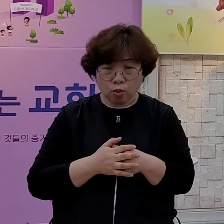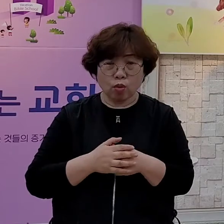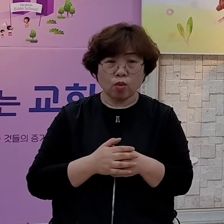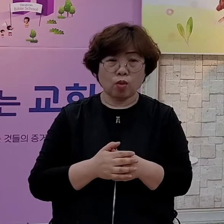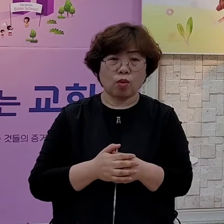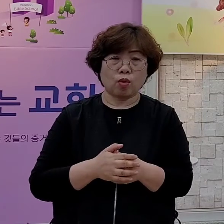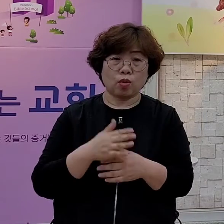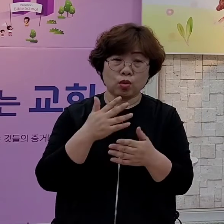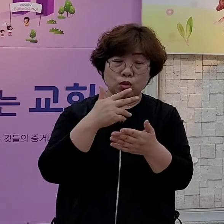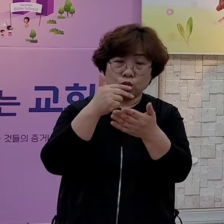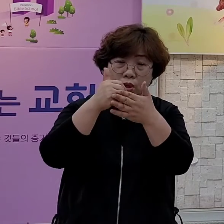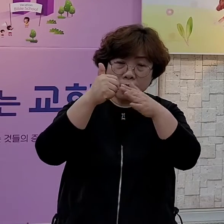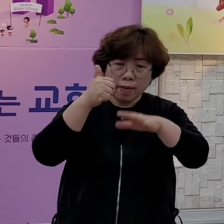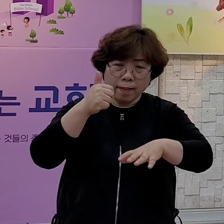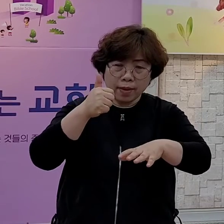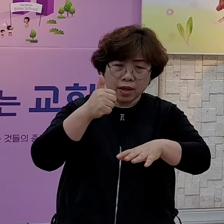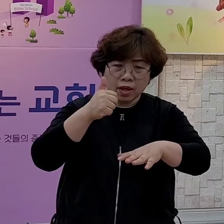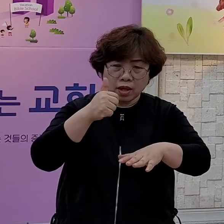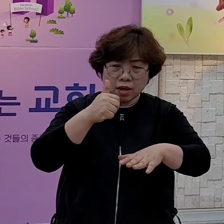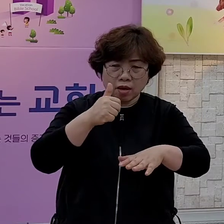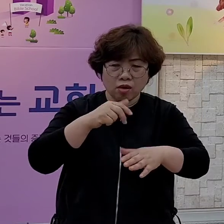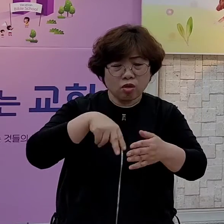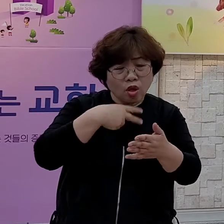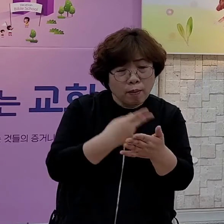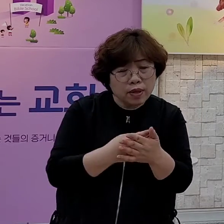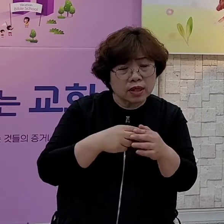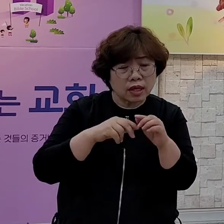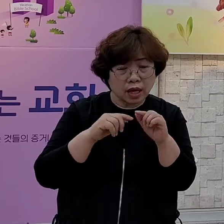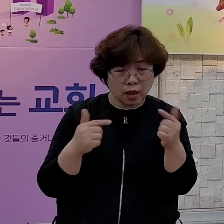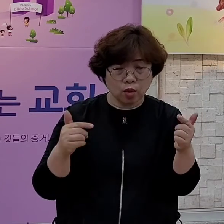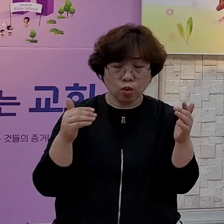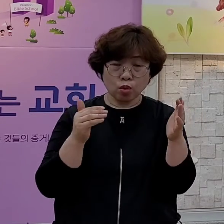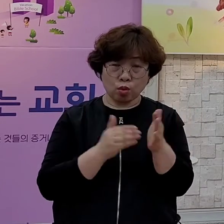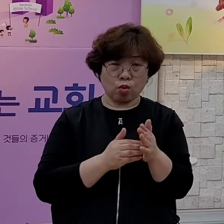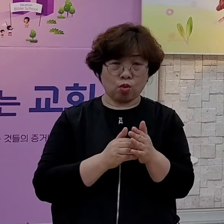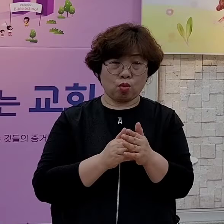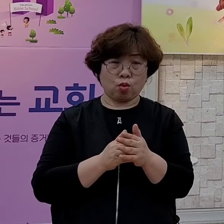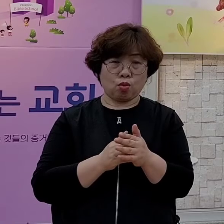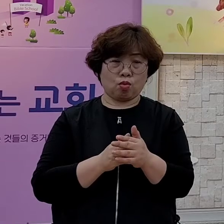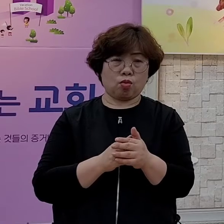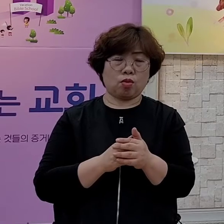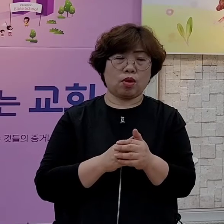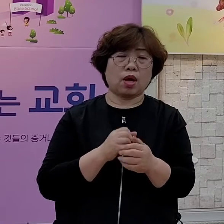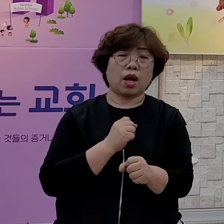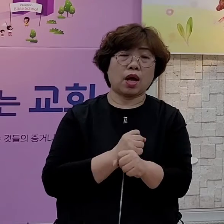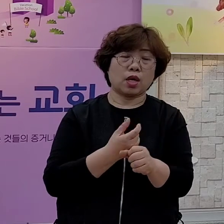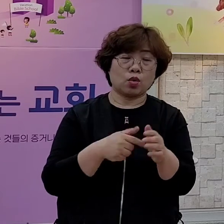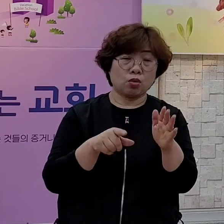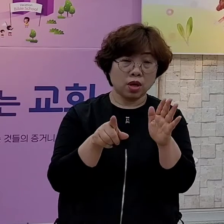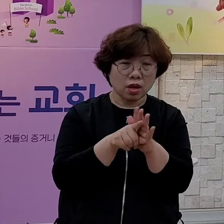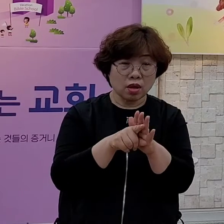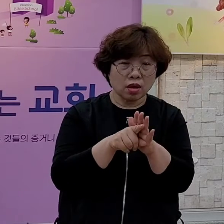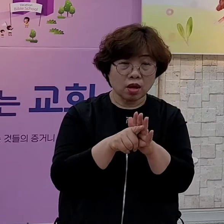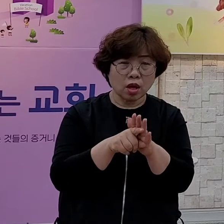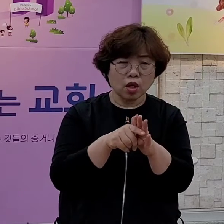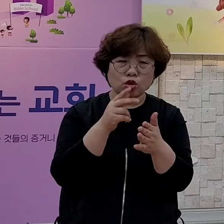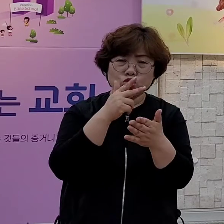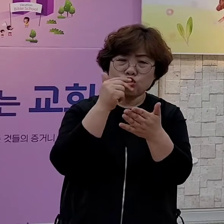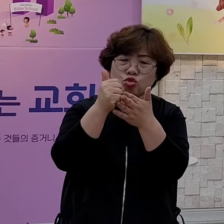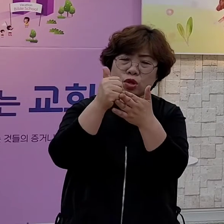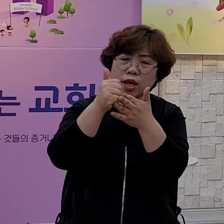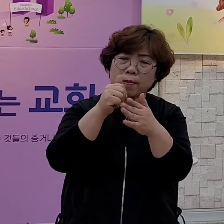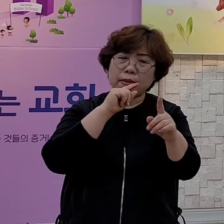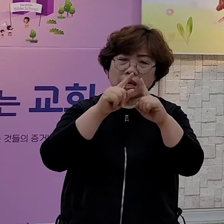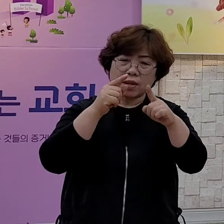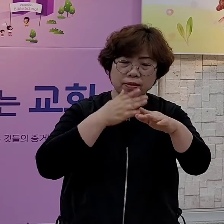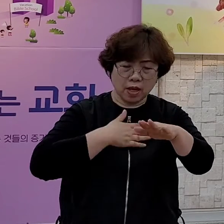앞에 이런 엉뚱한 짓, 이런 넘어지는 짓 하지 않기 위해서 어떻게 했다고요? 주의 말씀을